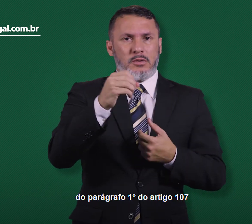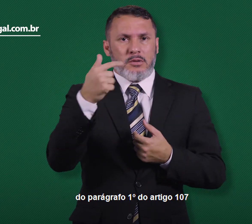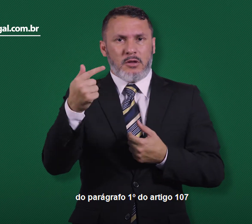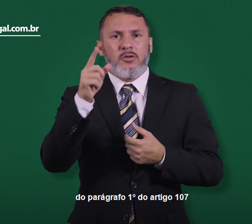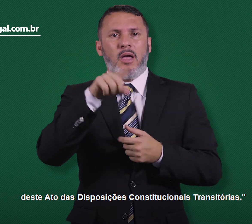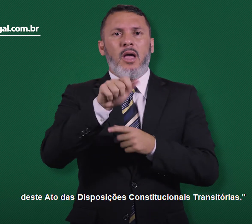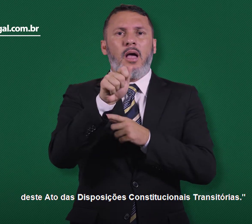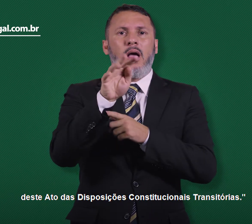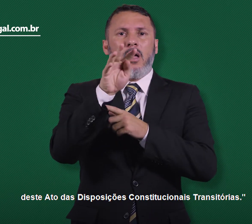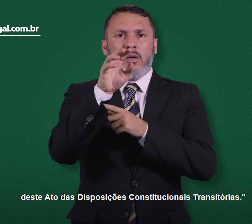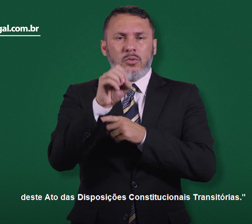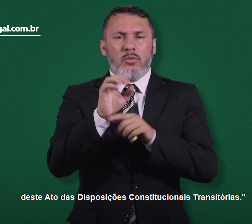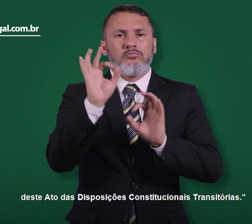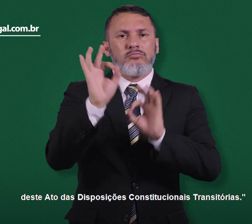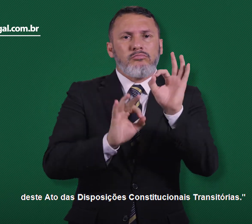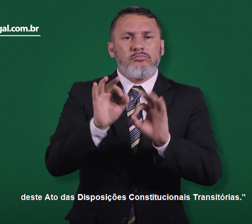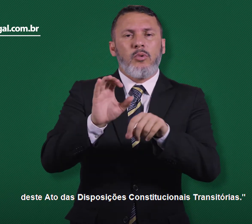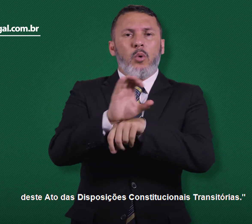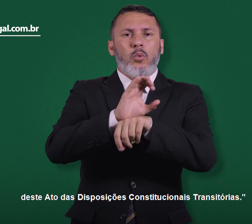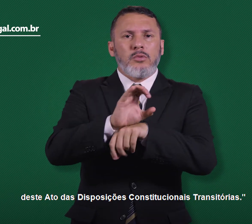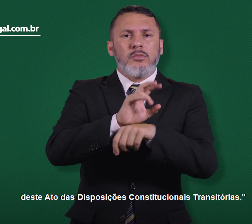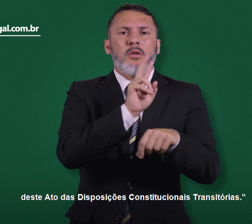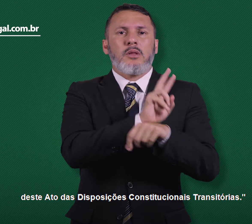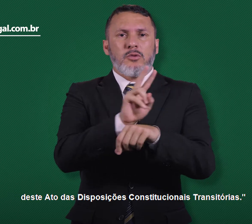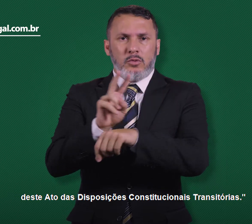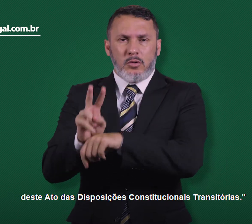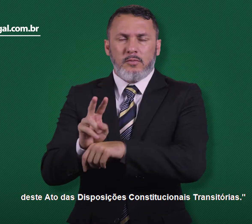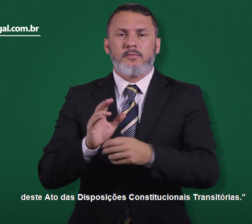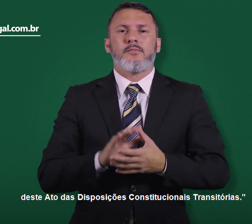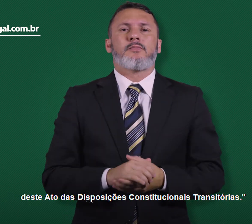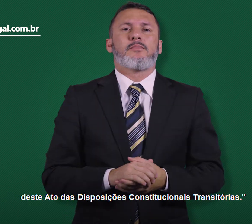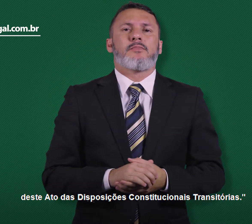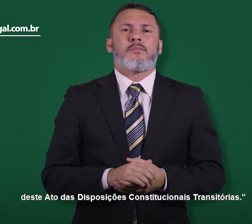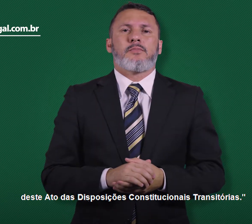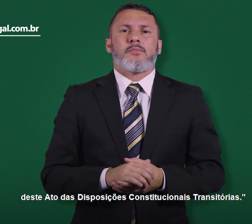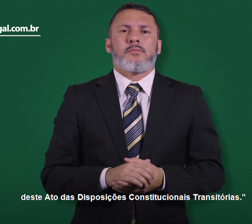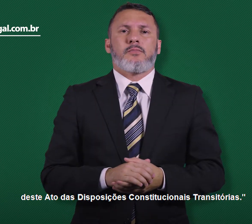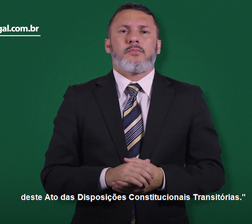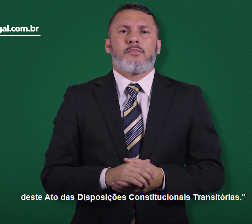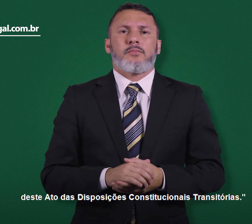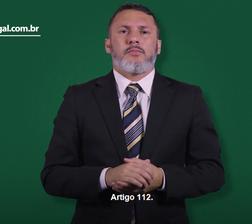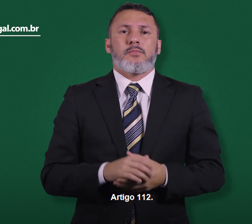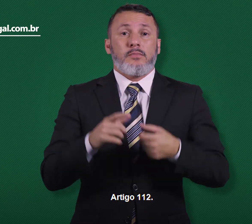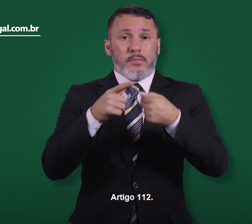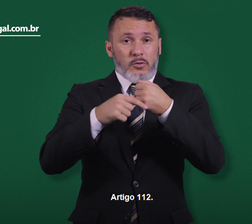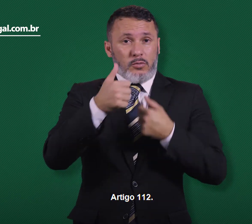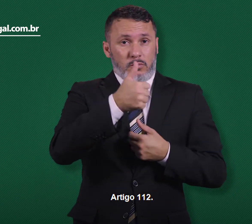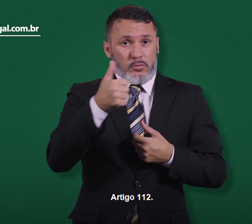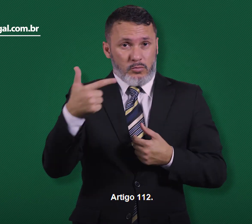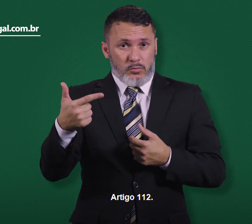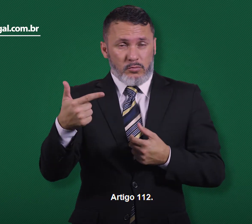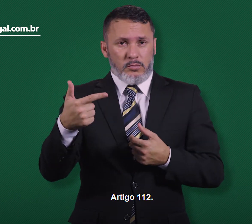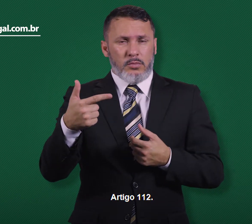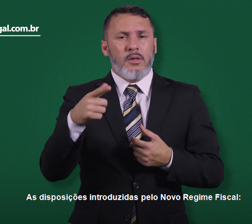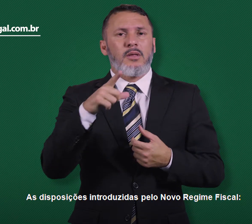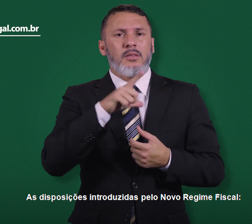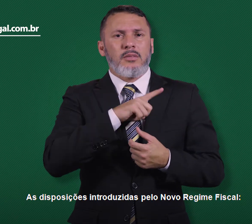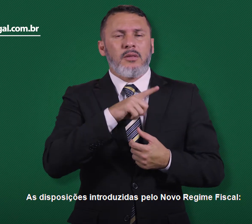107 deste ato das disposições constitucionais transitórias. Artigo 112. As